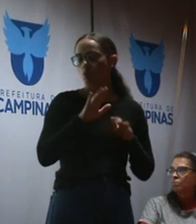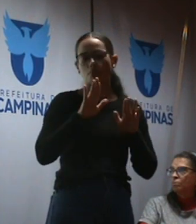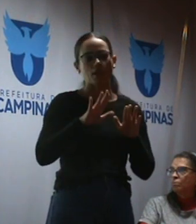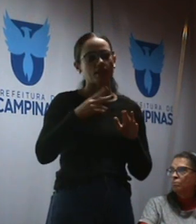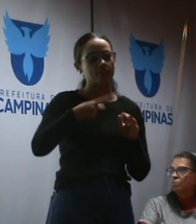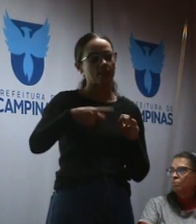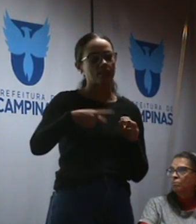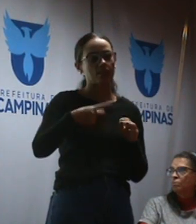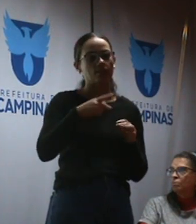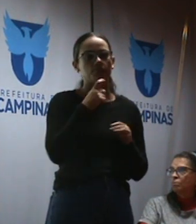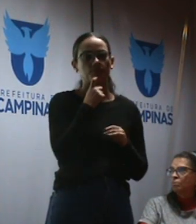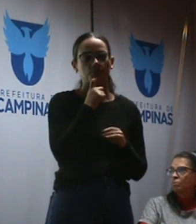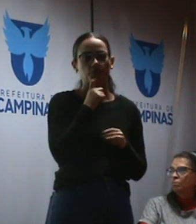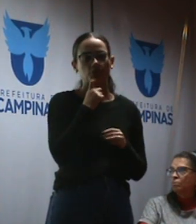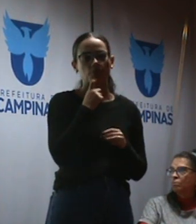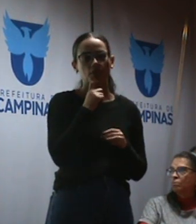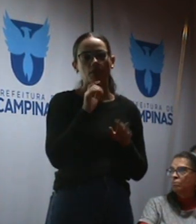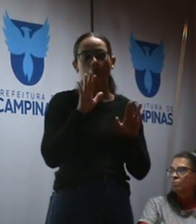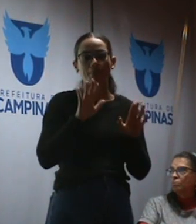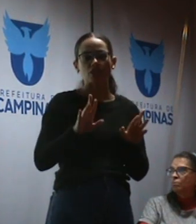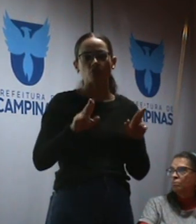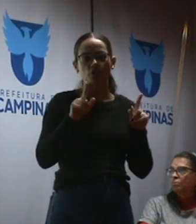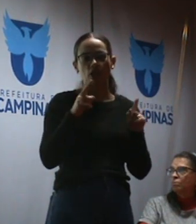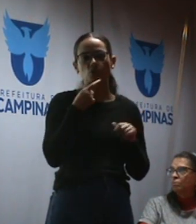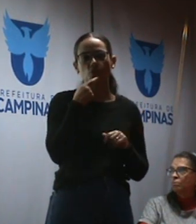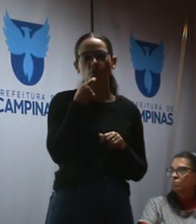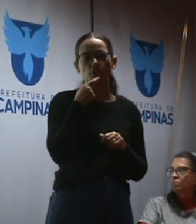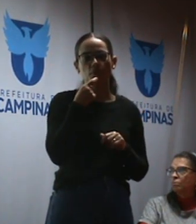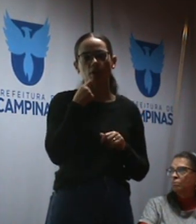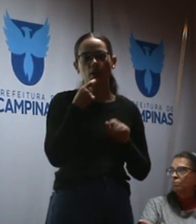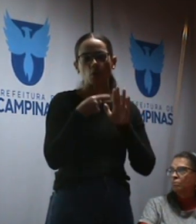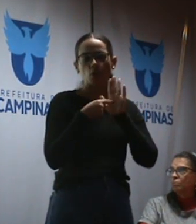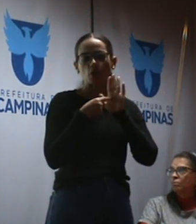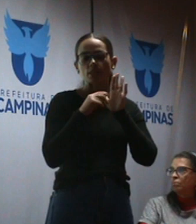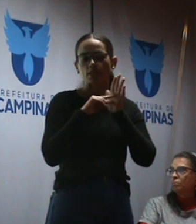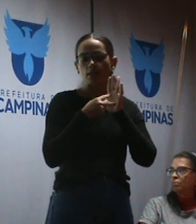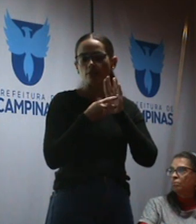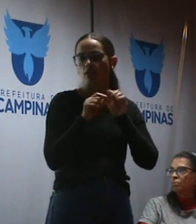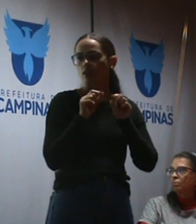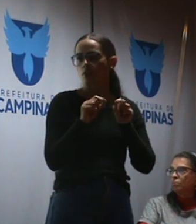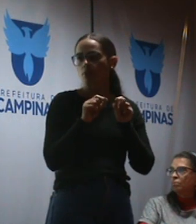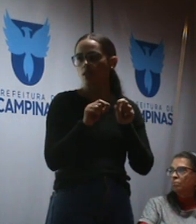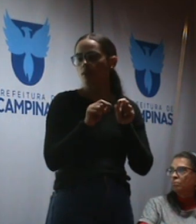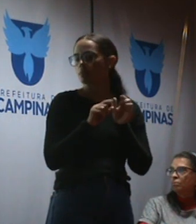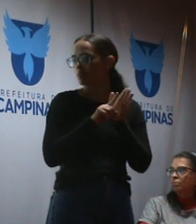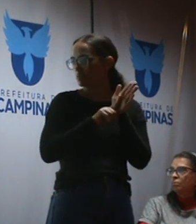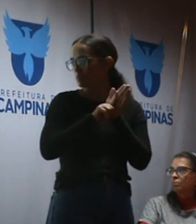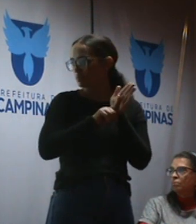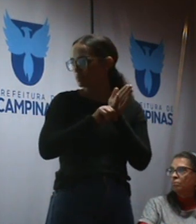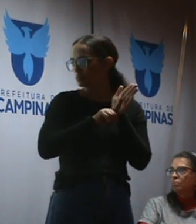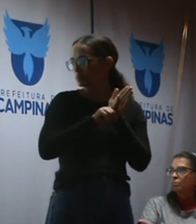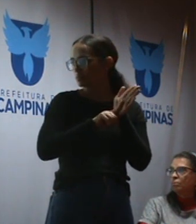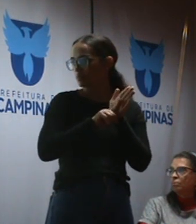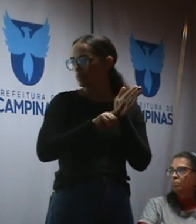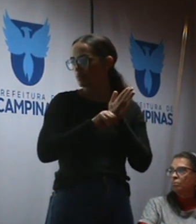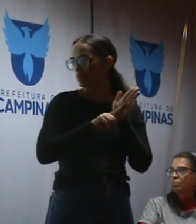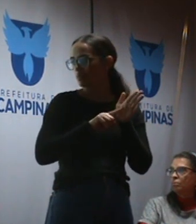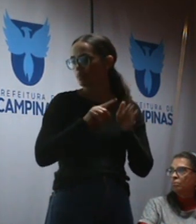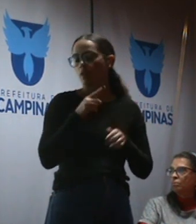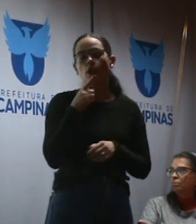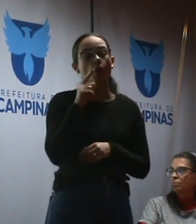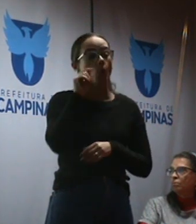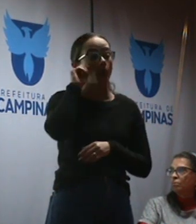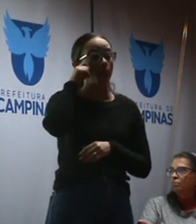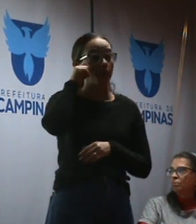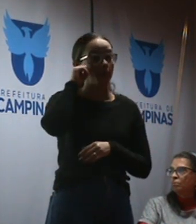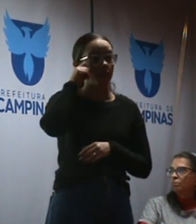nossos casos de Campinas. A diferença é que o vermelhinho aqui é aquele número de casos esperados e em pontilhado preto são os nossos